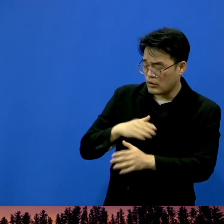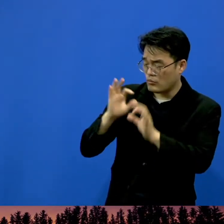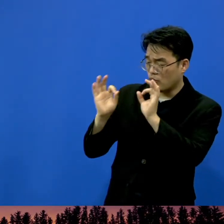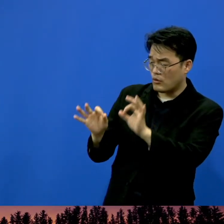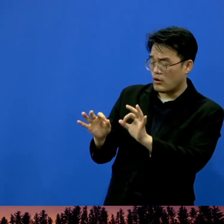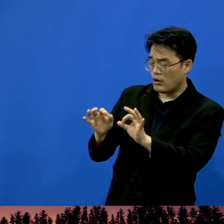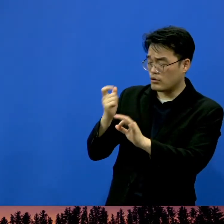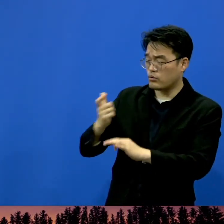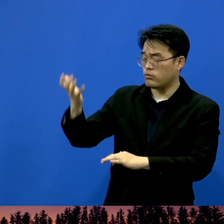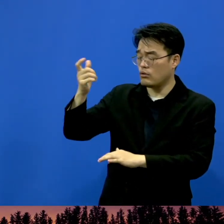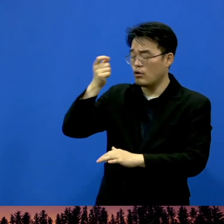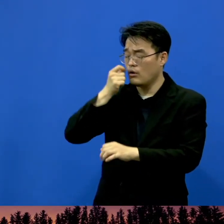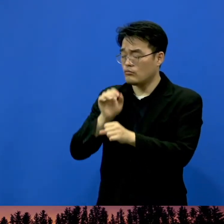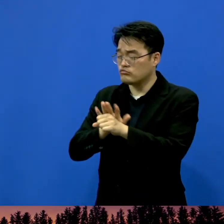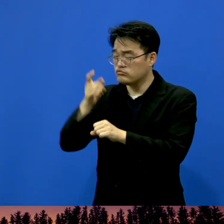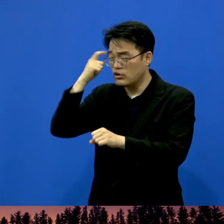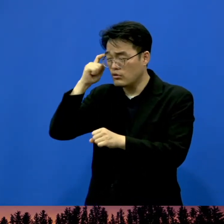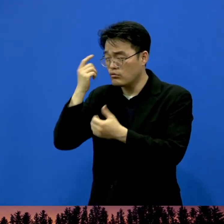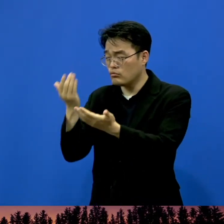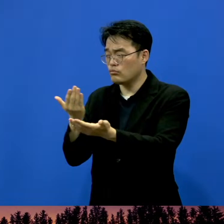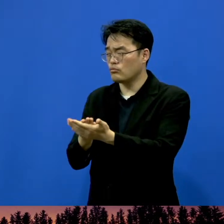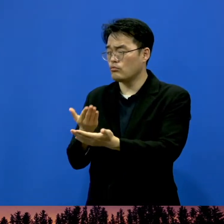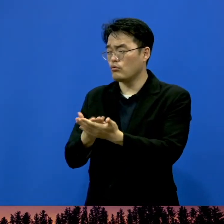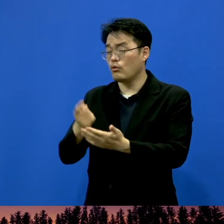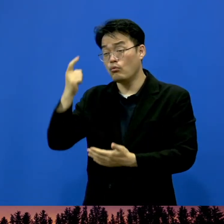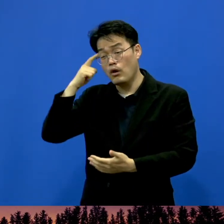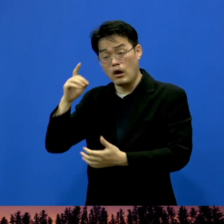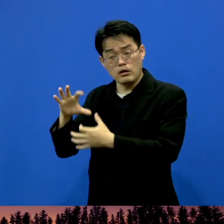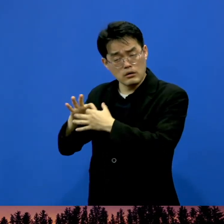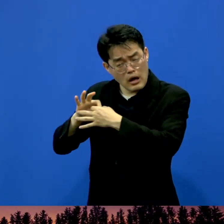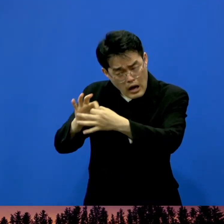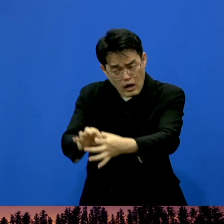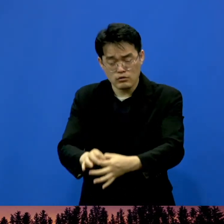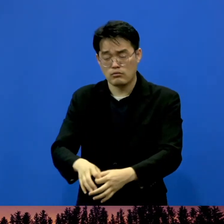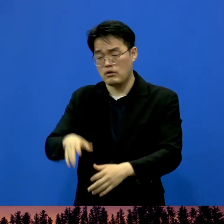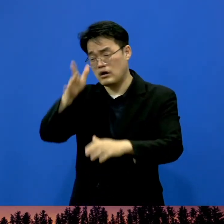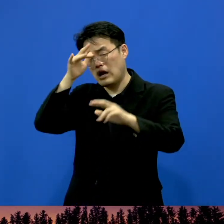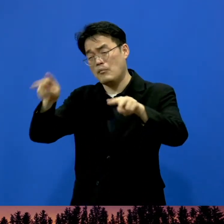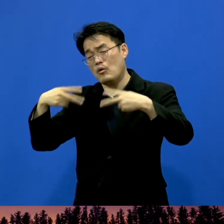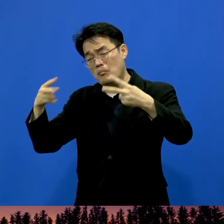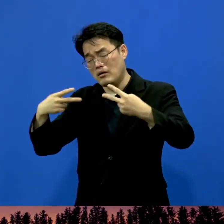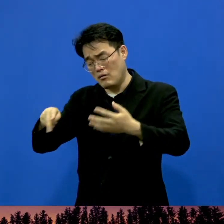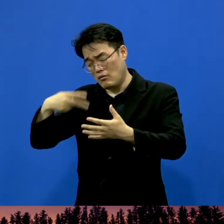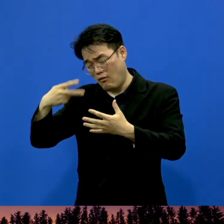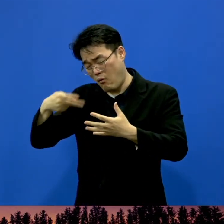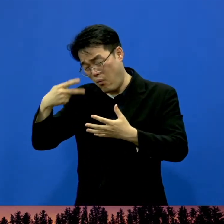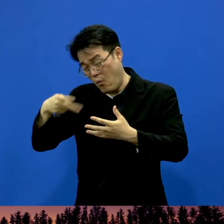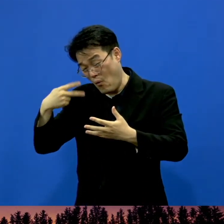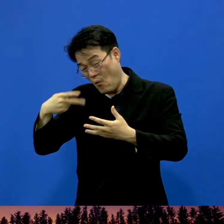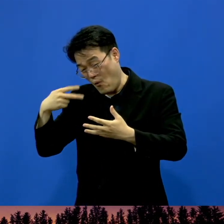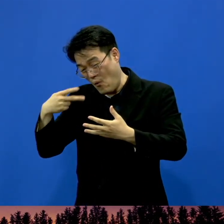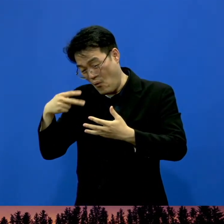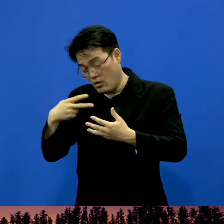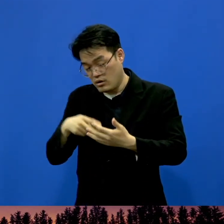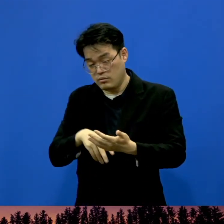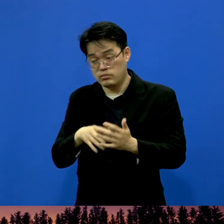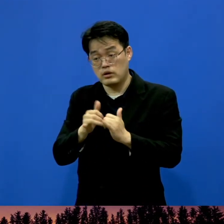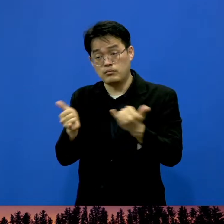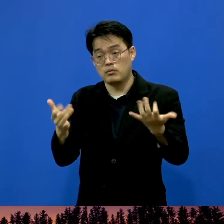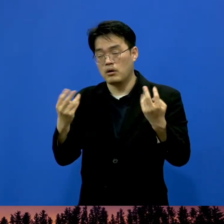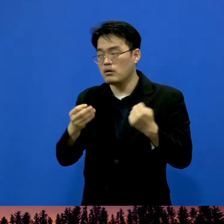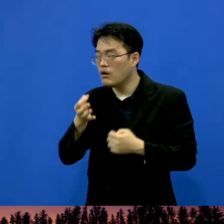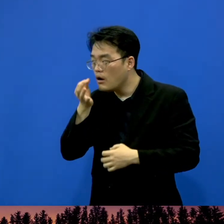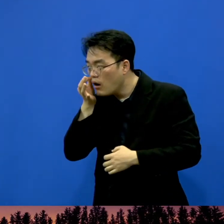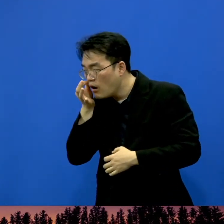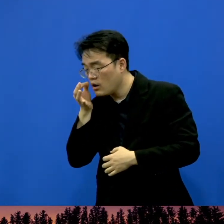저 영혼을 불쌍히 여기셔서 저렇게 막 계속 먹는 거예요. 그렇게 하면서 하는데 별 가치 없는 것들이 자신의